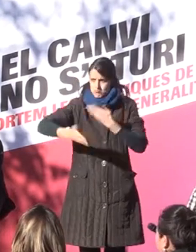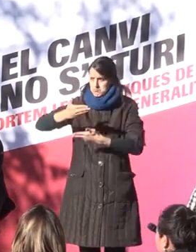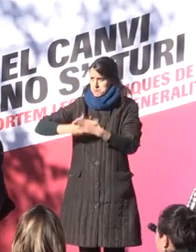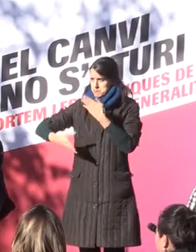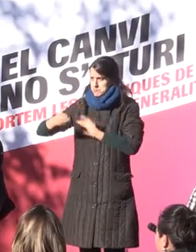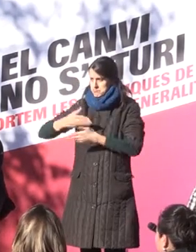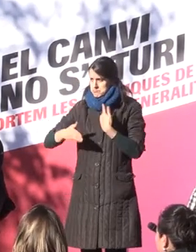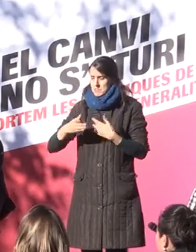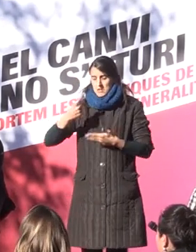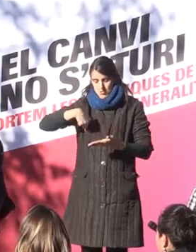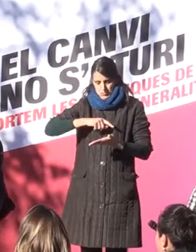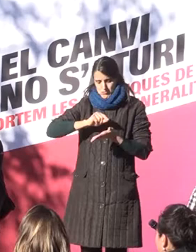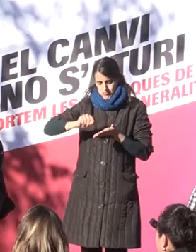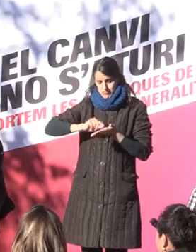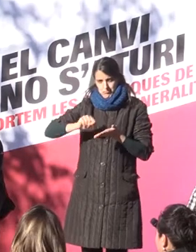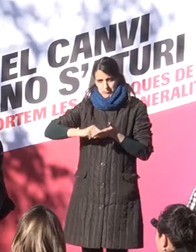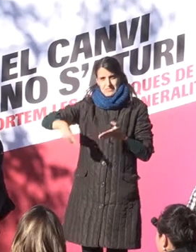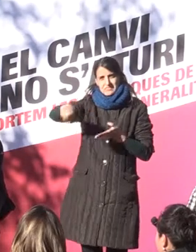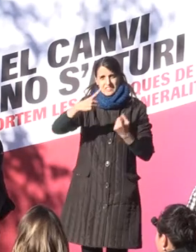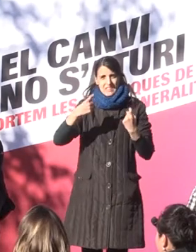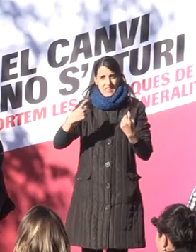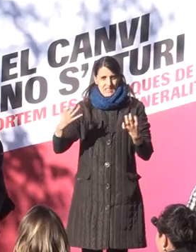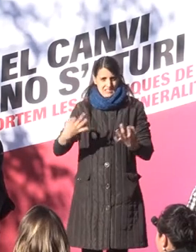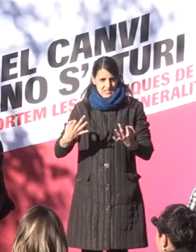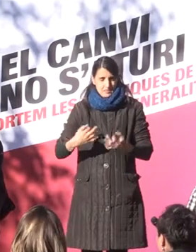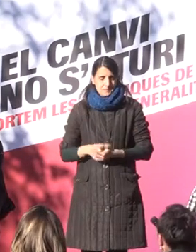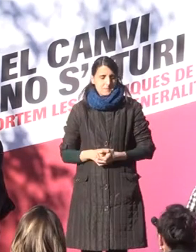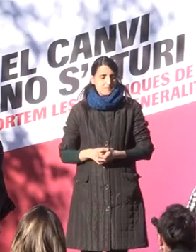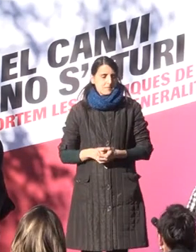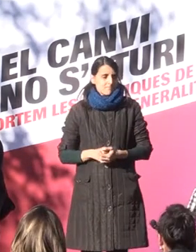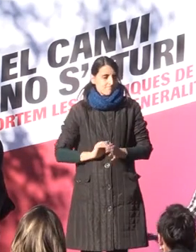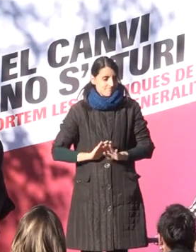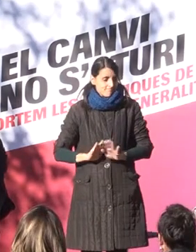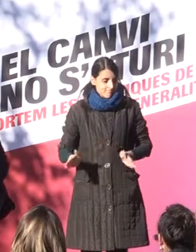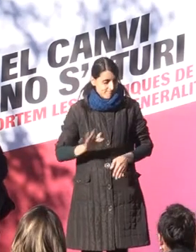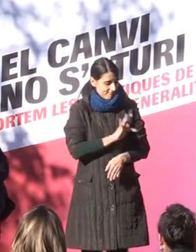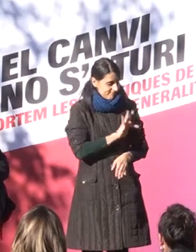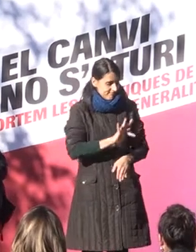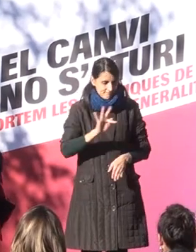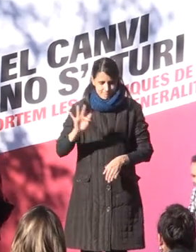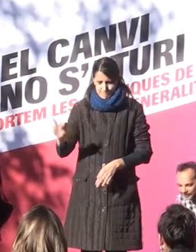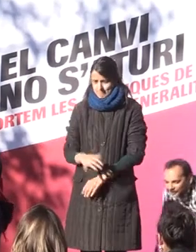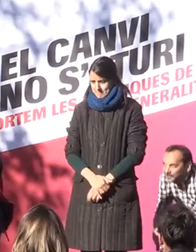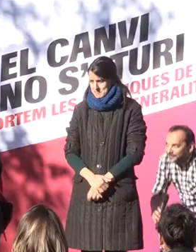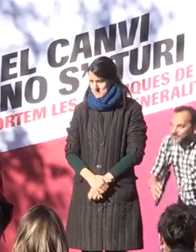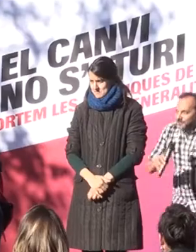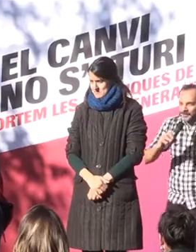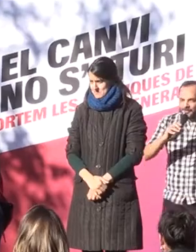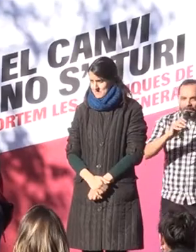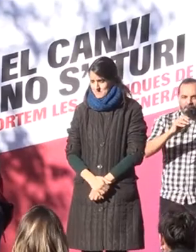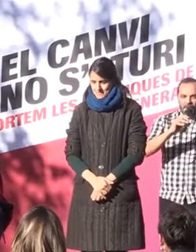más bien tomar nota y saber las tareas que tenemos pendientes por delante así que si te parece martín adelante si se presentan